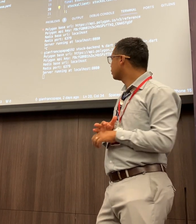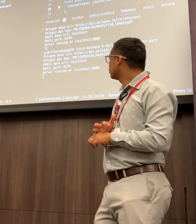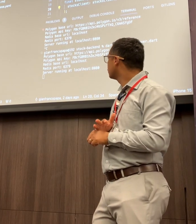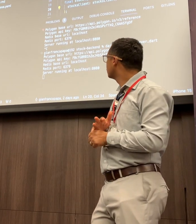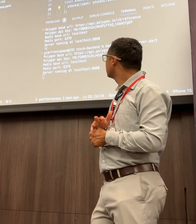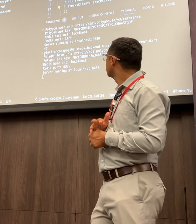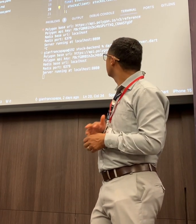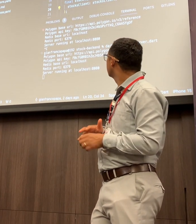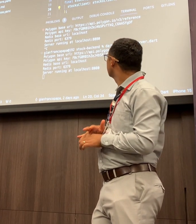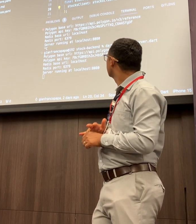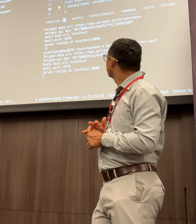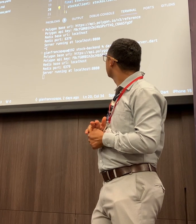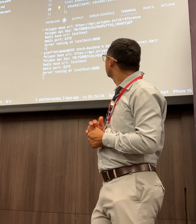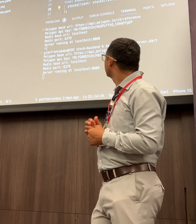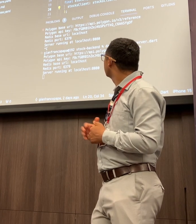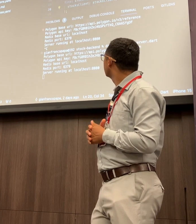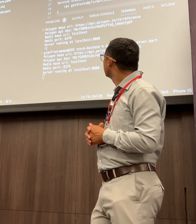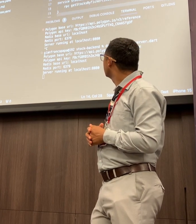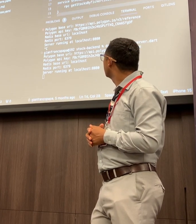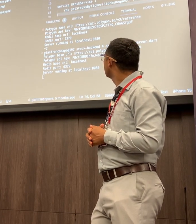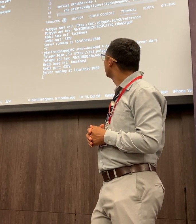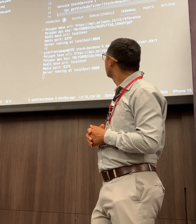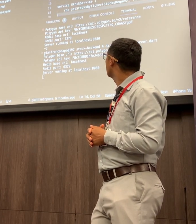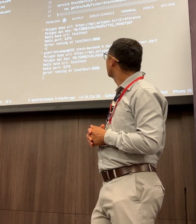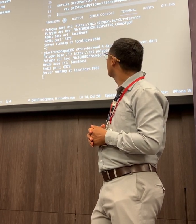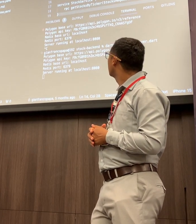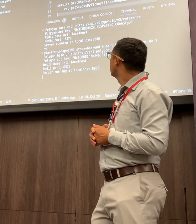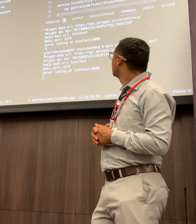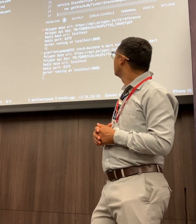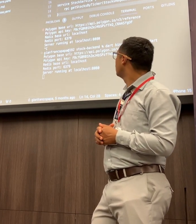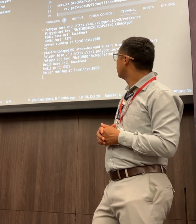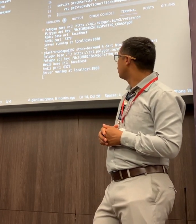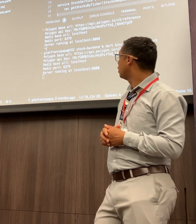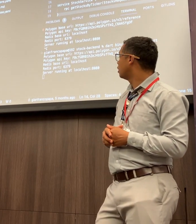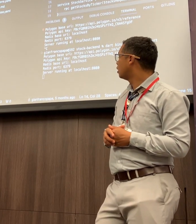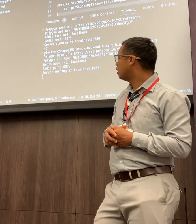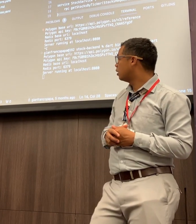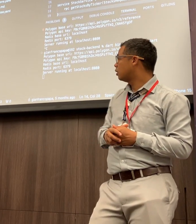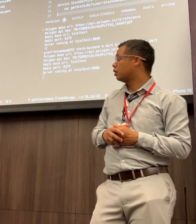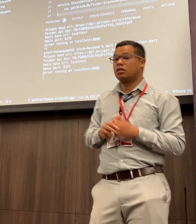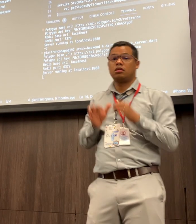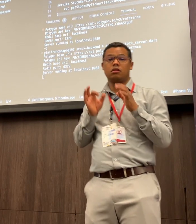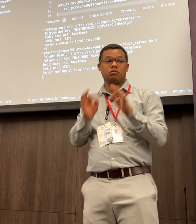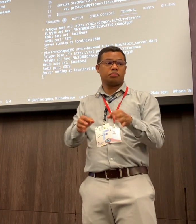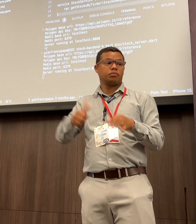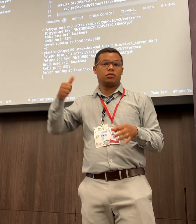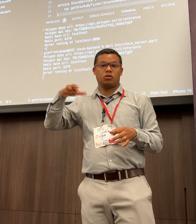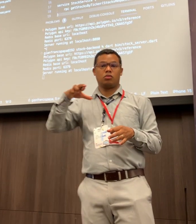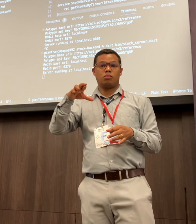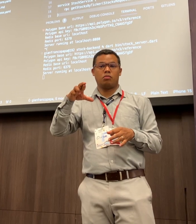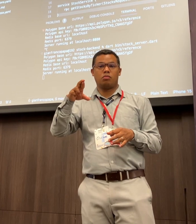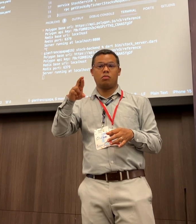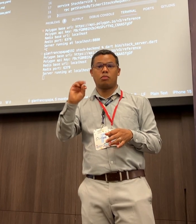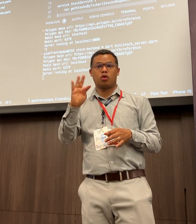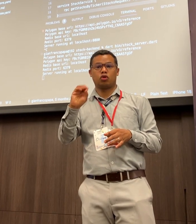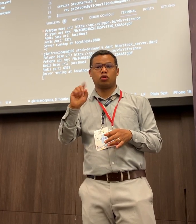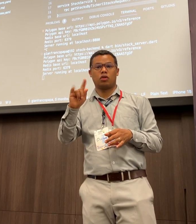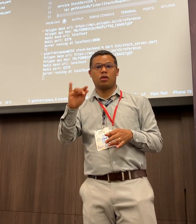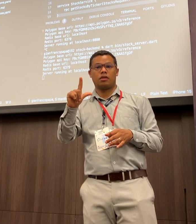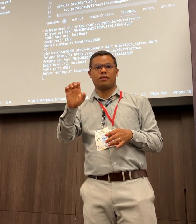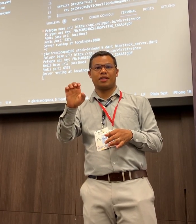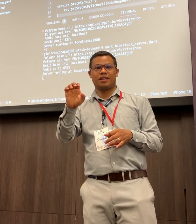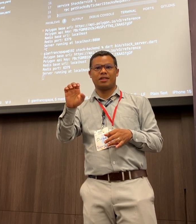Entonces, bueno, acá podemos ver en lo que sería el protofile, cómo generamos de igual manera, como veíamos en las